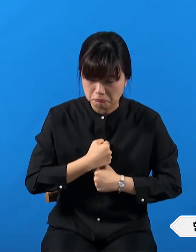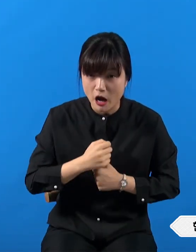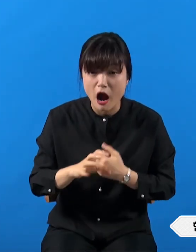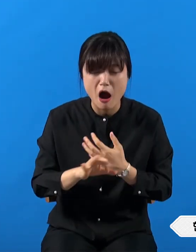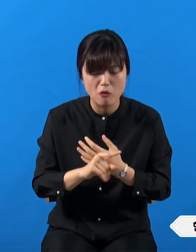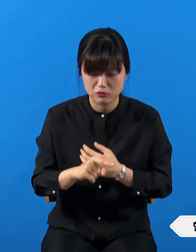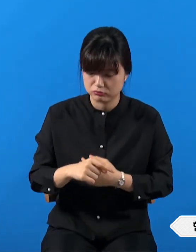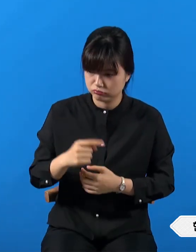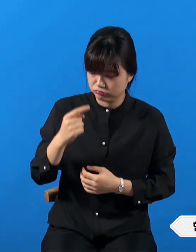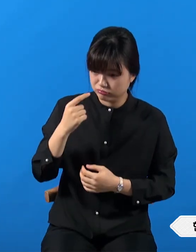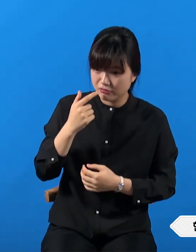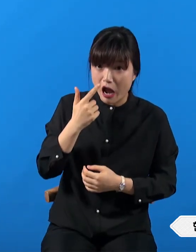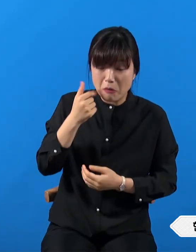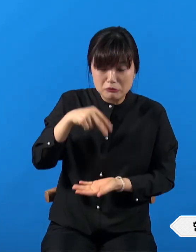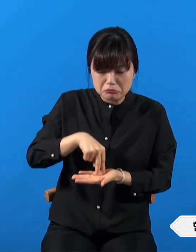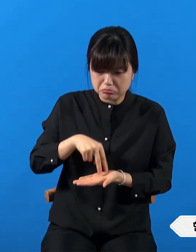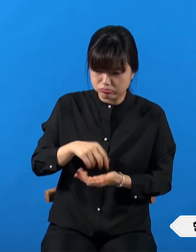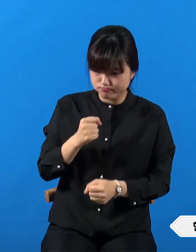체했나 하지 않겠습니까?